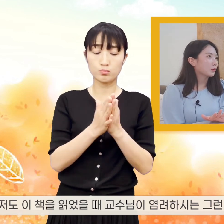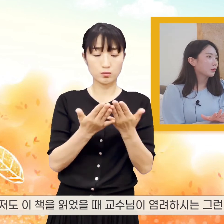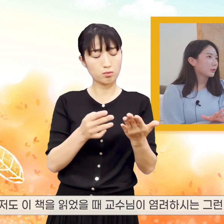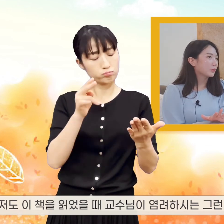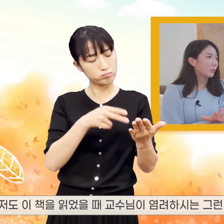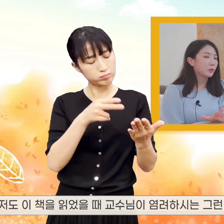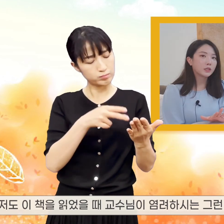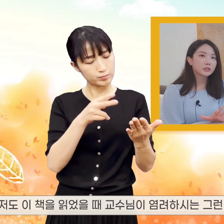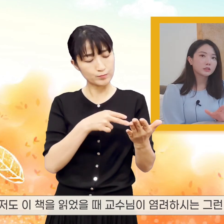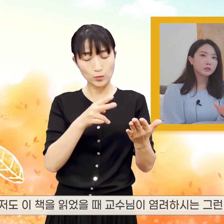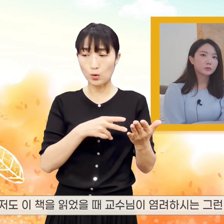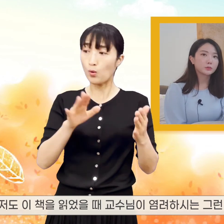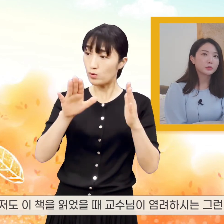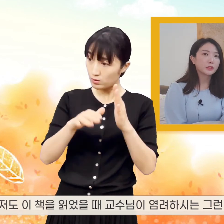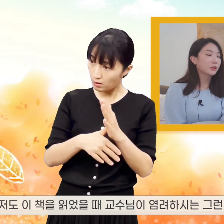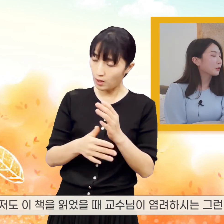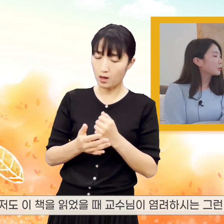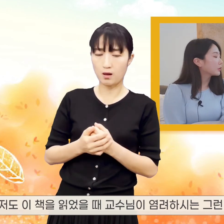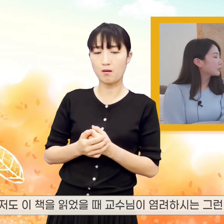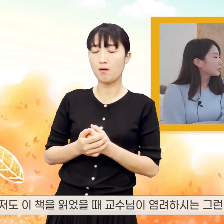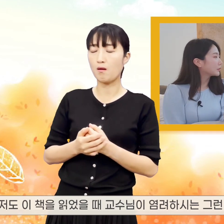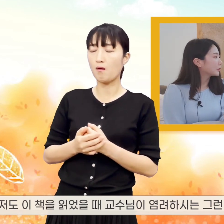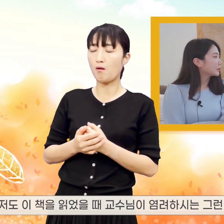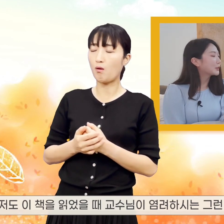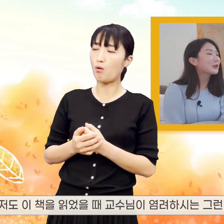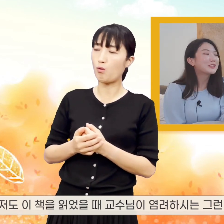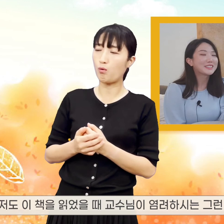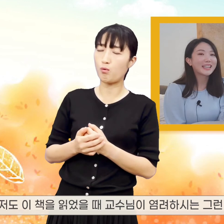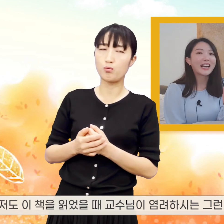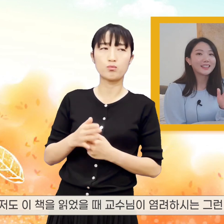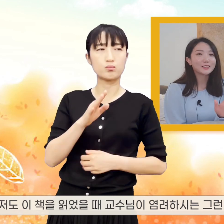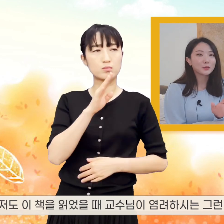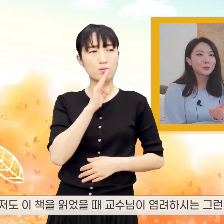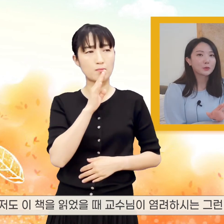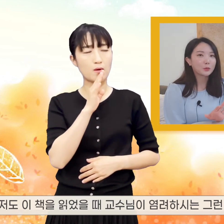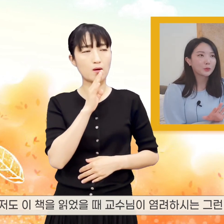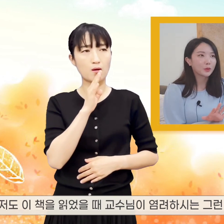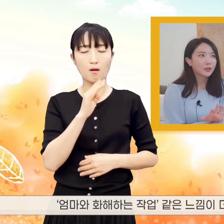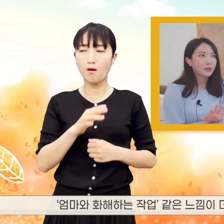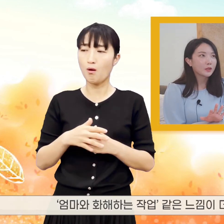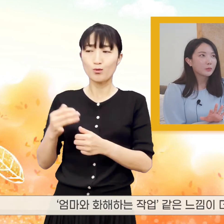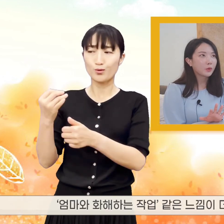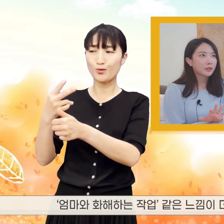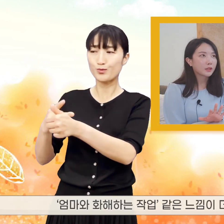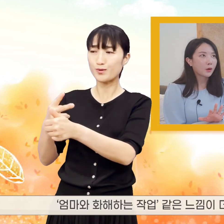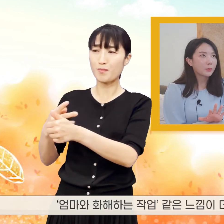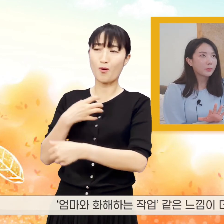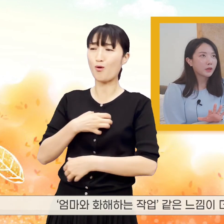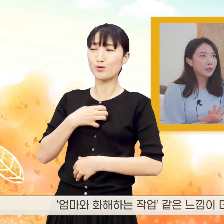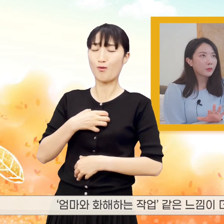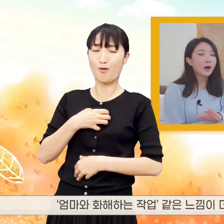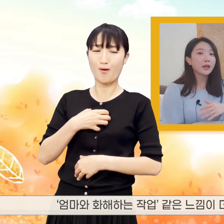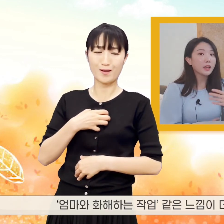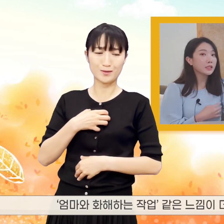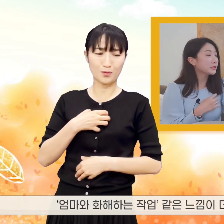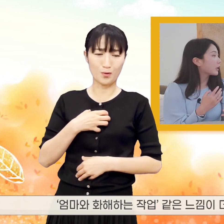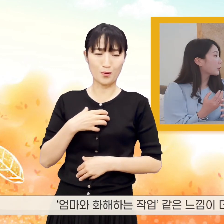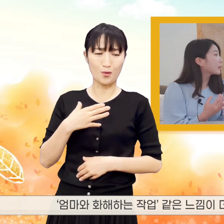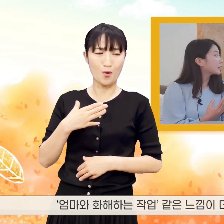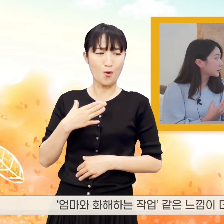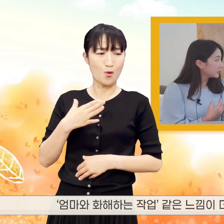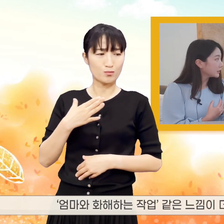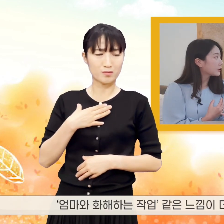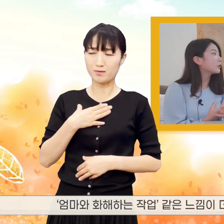그런 교수님이 염려하시는 그런 부분이나 이런 것들은 느껴지지 않을 정도로 뭔가 되게 엄마랑